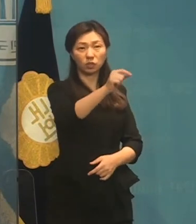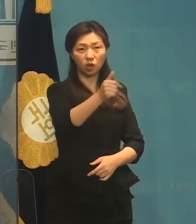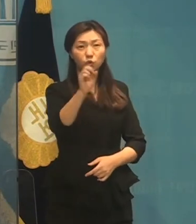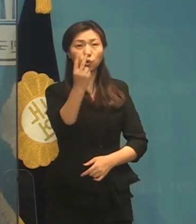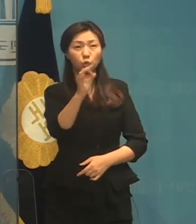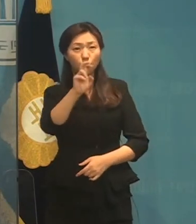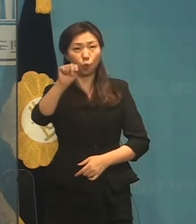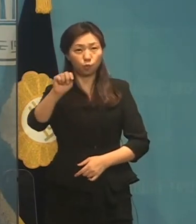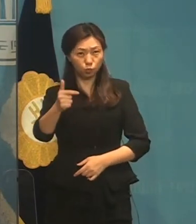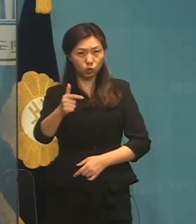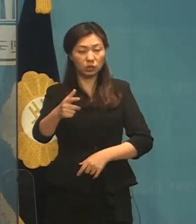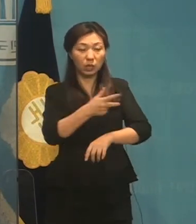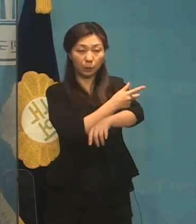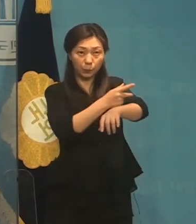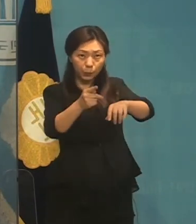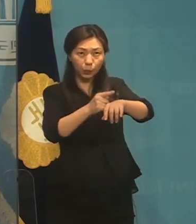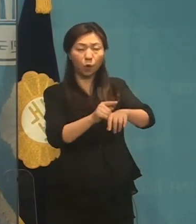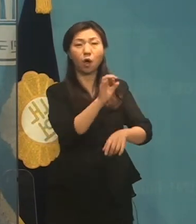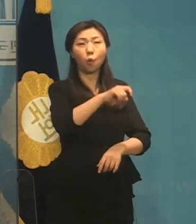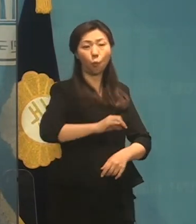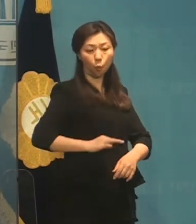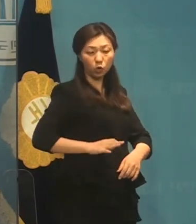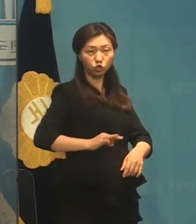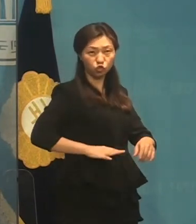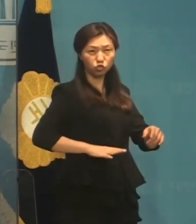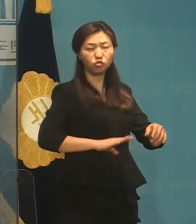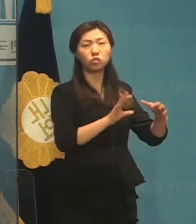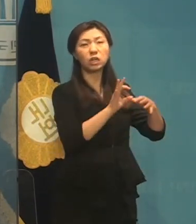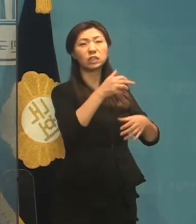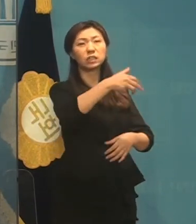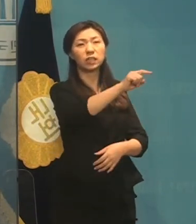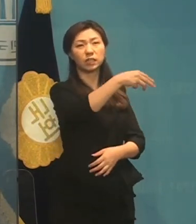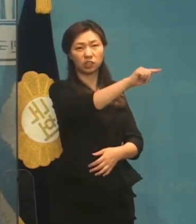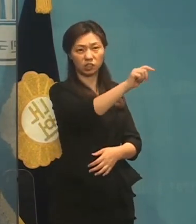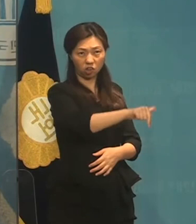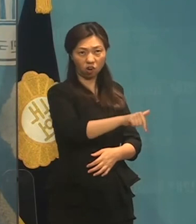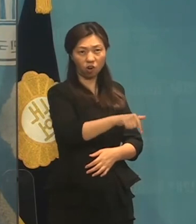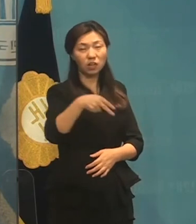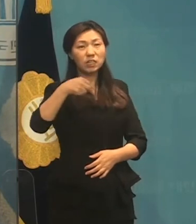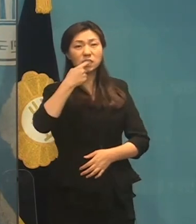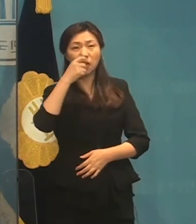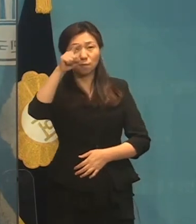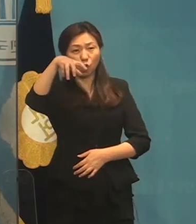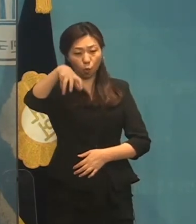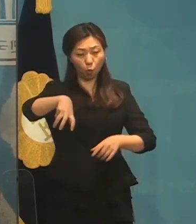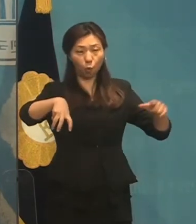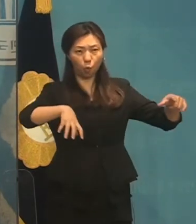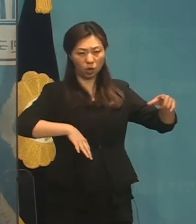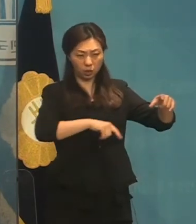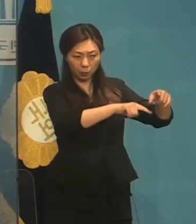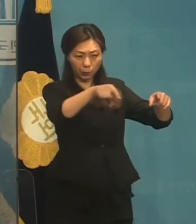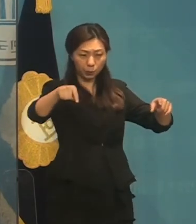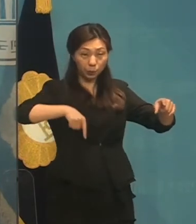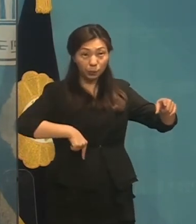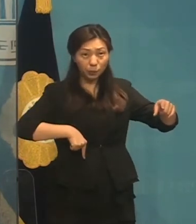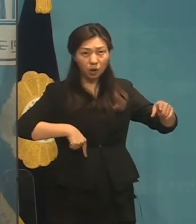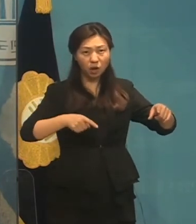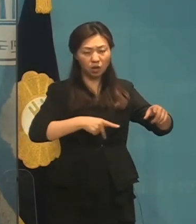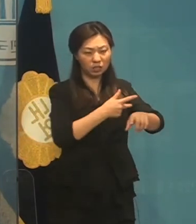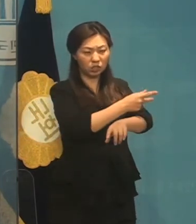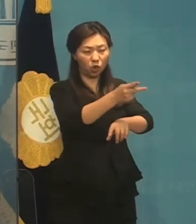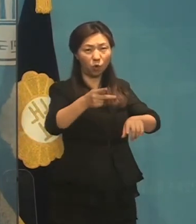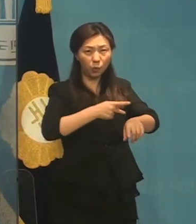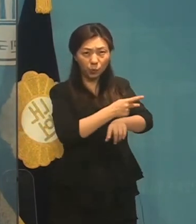용문 철도, 원주 철원 내륙 종단 철도, 제천 삼척간 ITX 등을 뚫어 강원도 내륙 철도